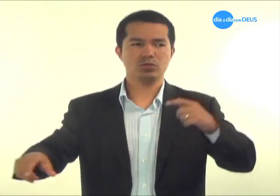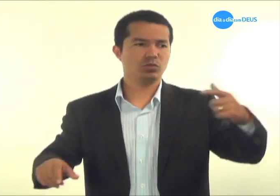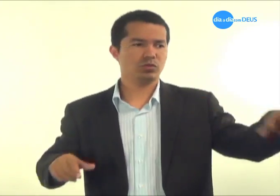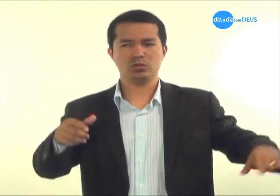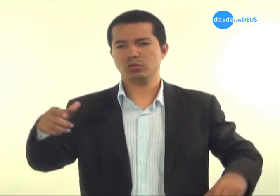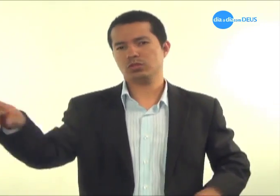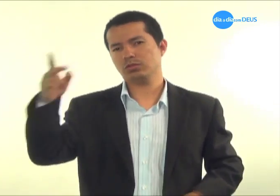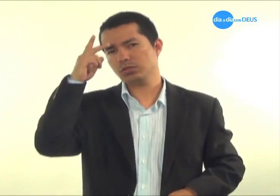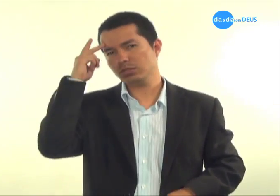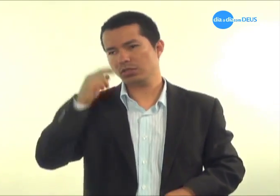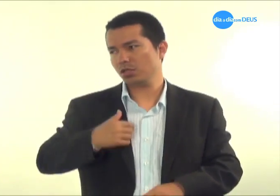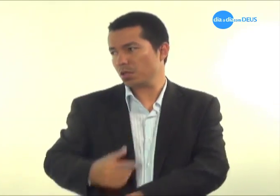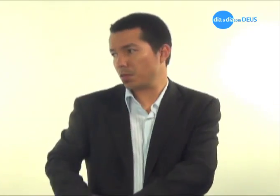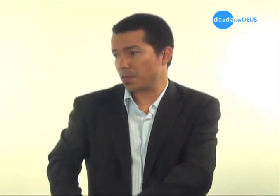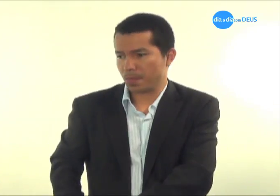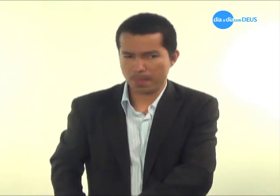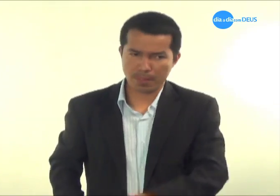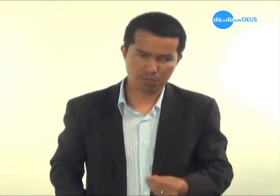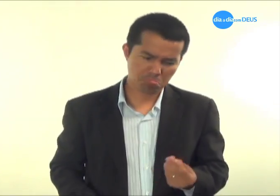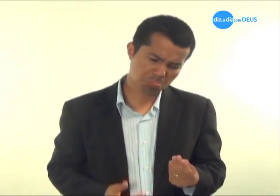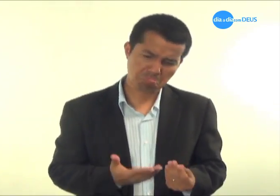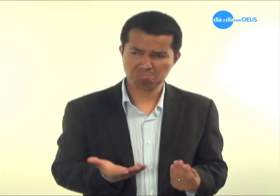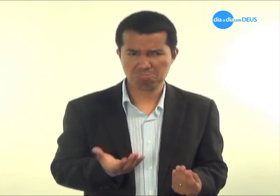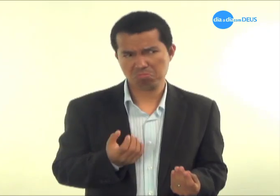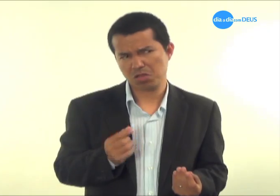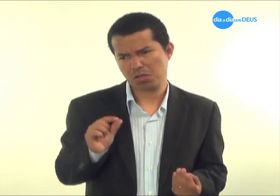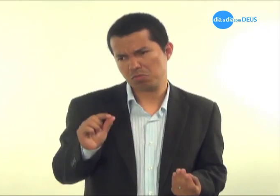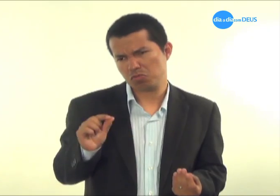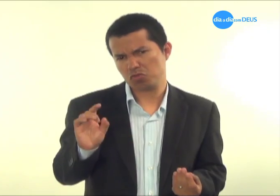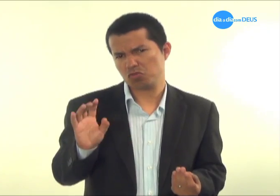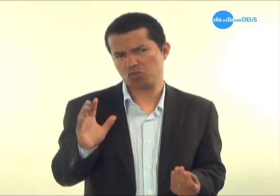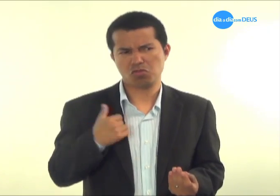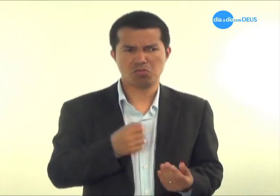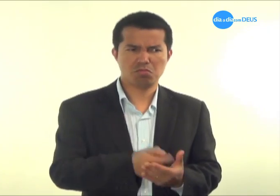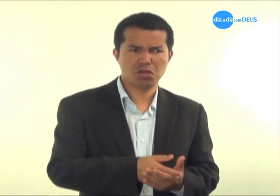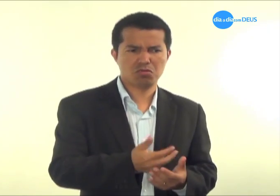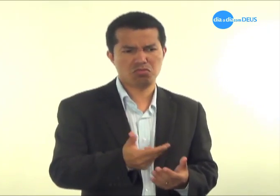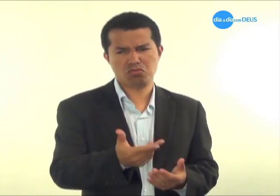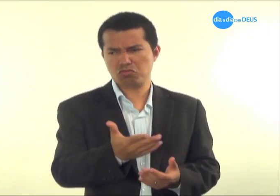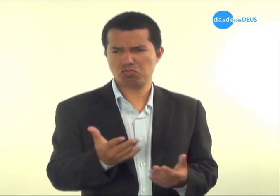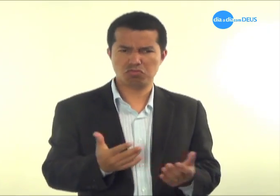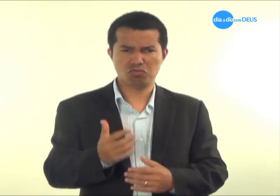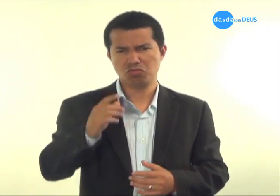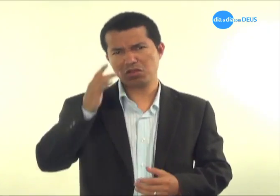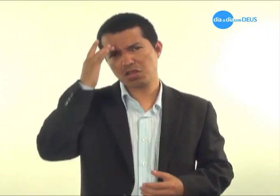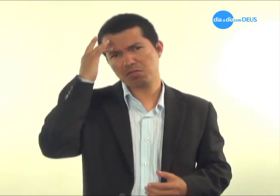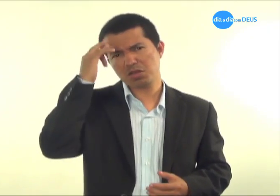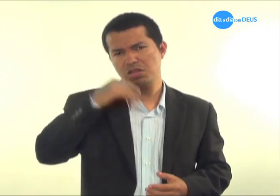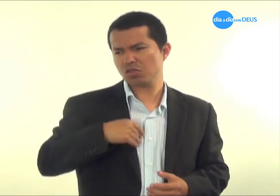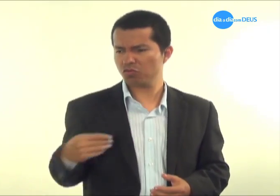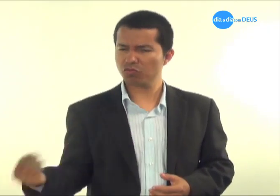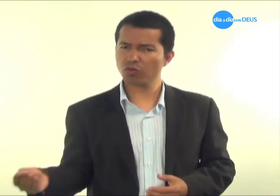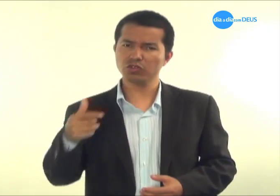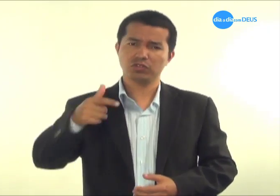outros. Ele pegava um pouquinho e dizia: puxa vida, isso aqui é só para cobrir alguma coisinha aqui, depois um dia eu devolvo,